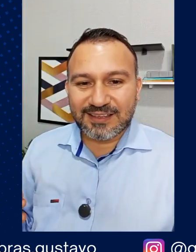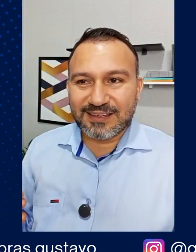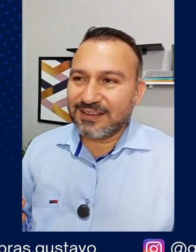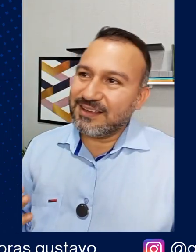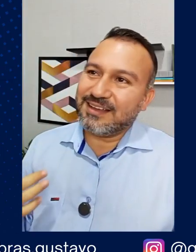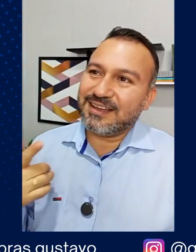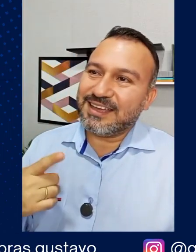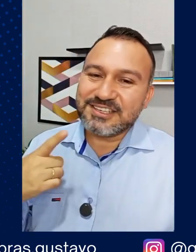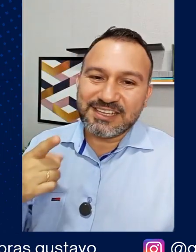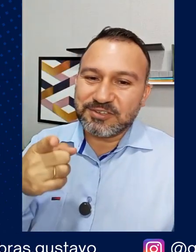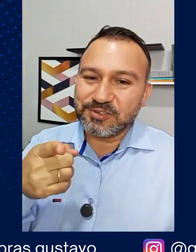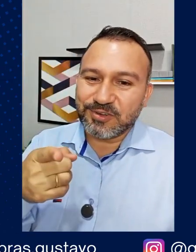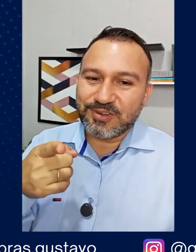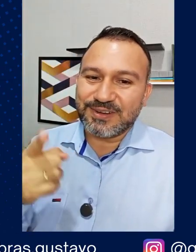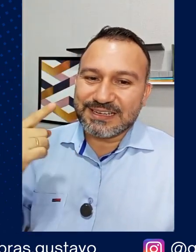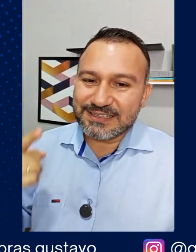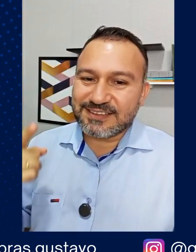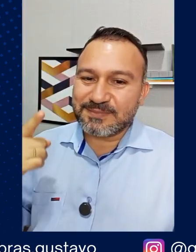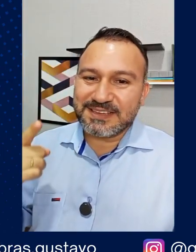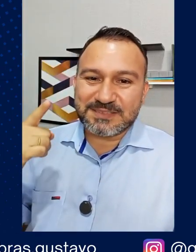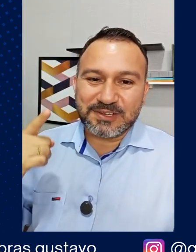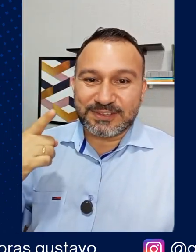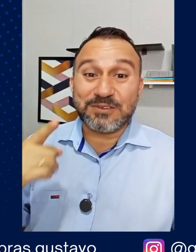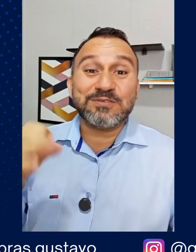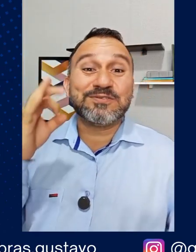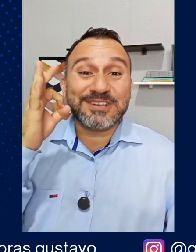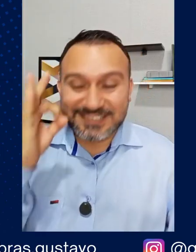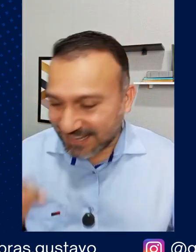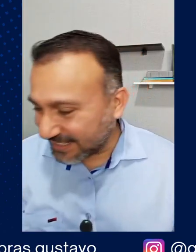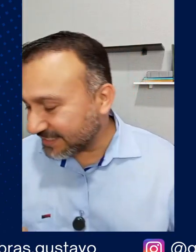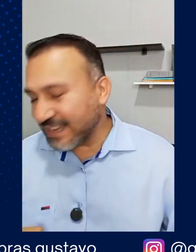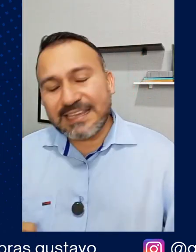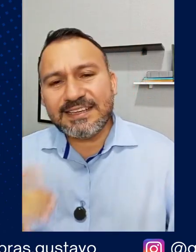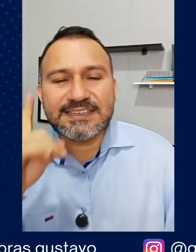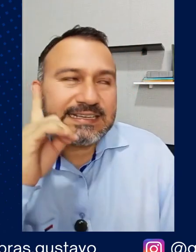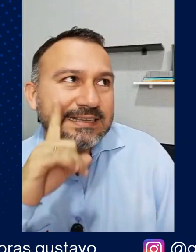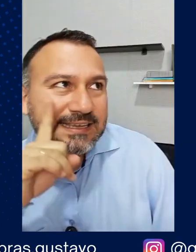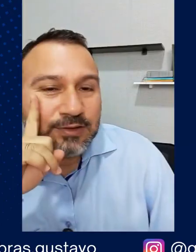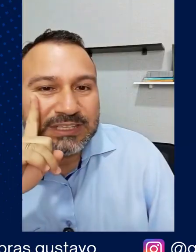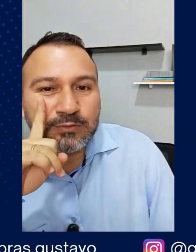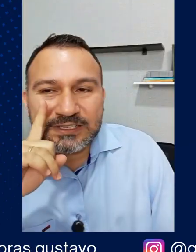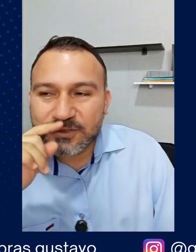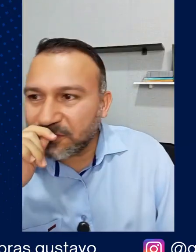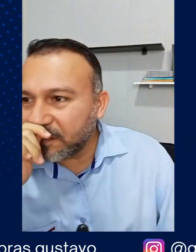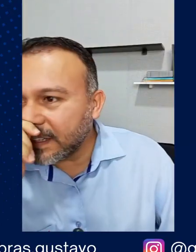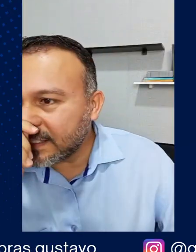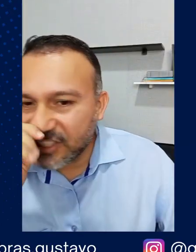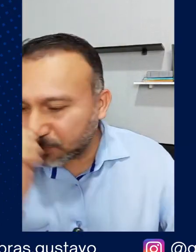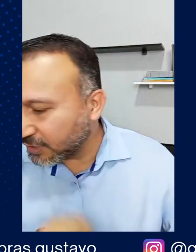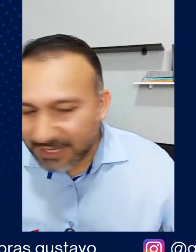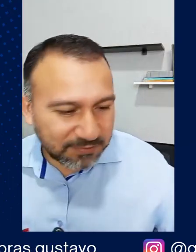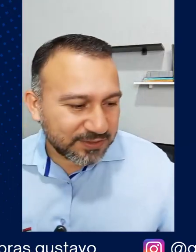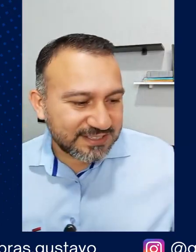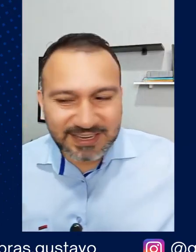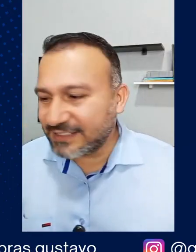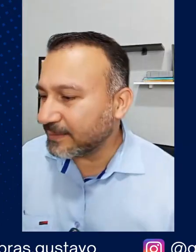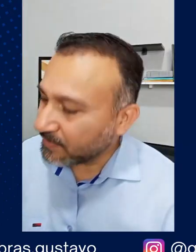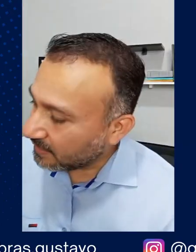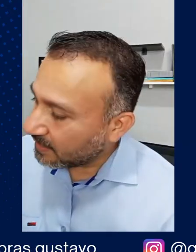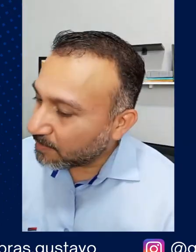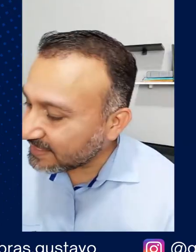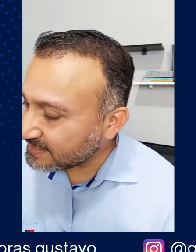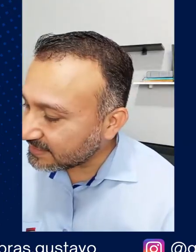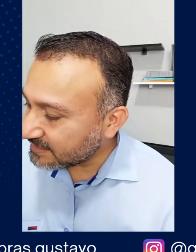E a Edilane colocou aqui, ó, antes as minhas expressões eram forçadas. E E eu tenho uma desconfiança de por que que é